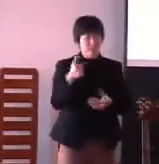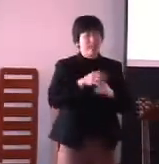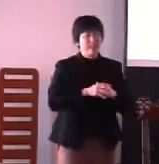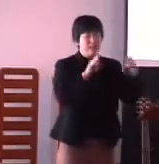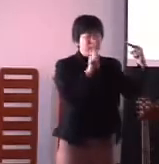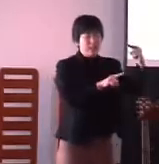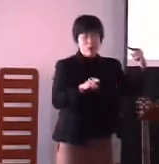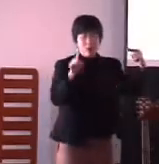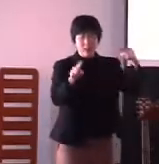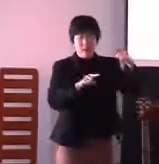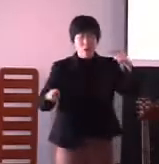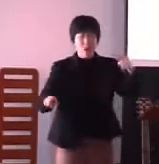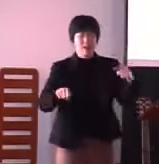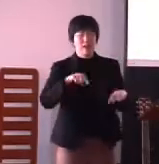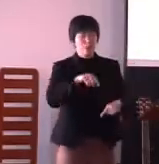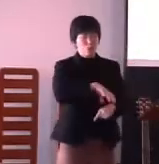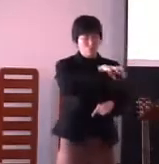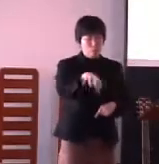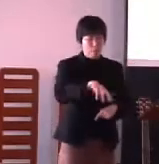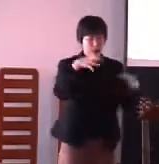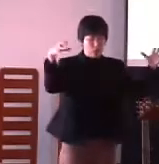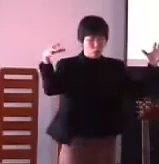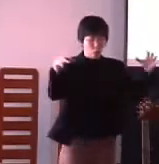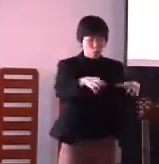当に一人一人清められました。お一人お一人